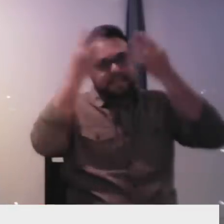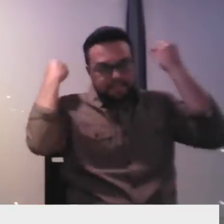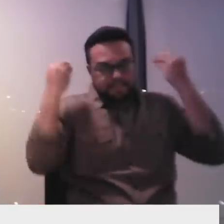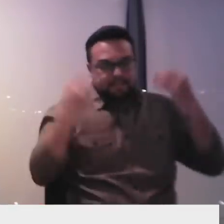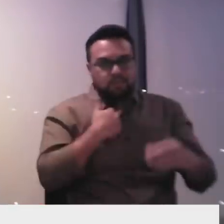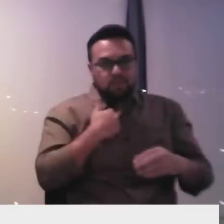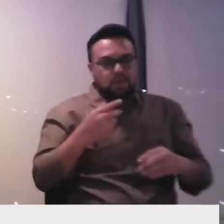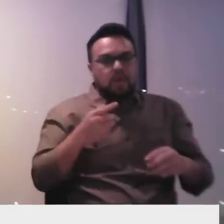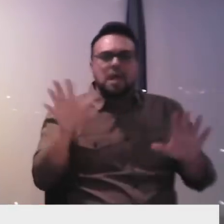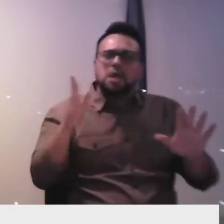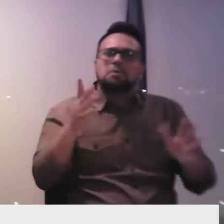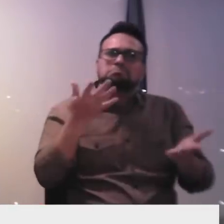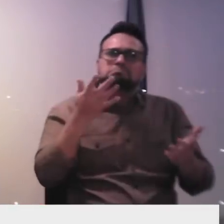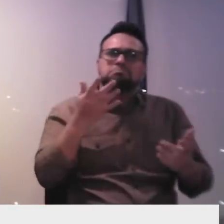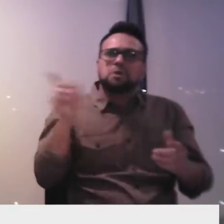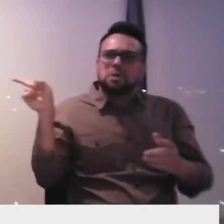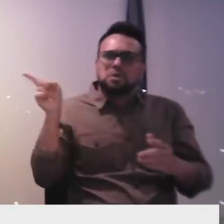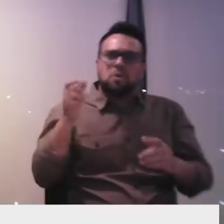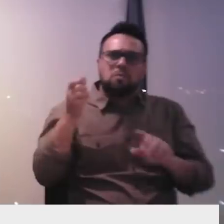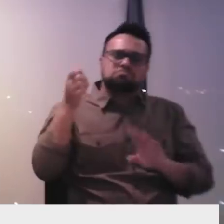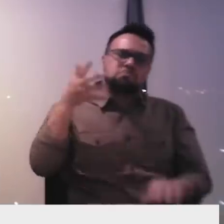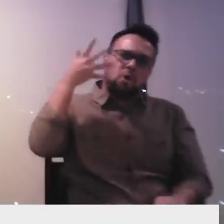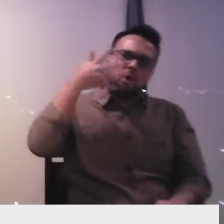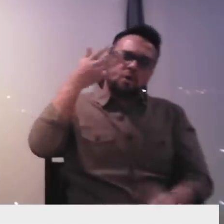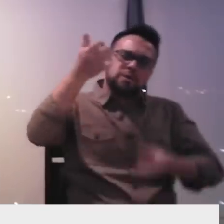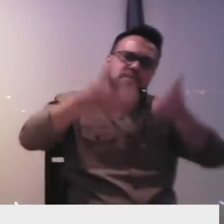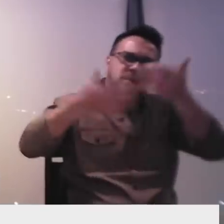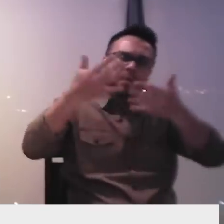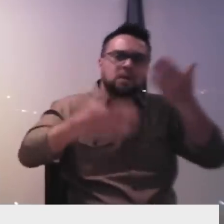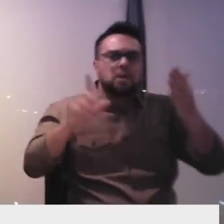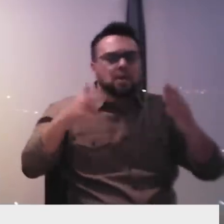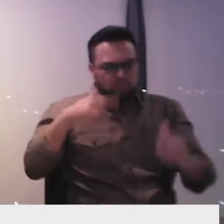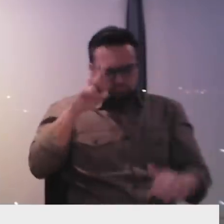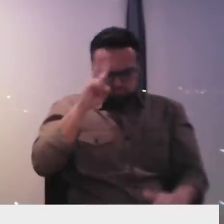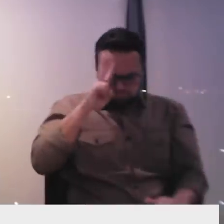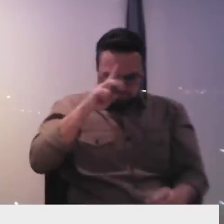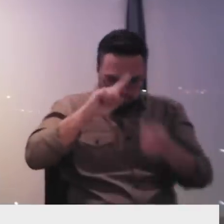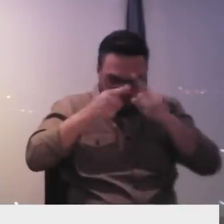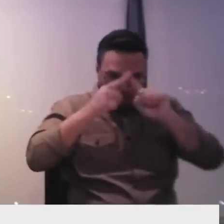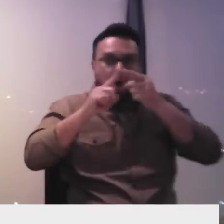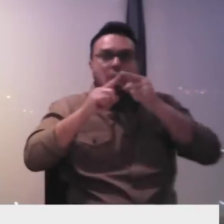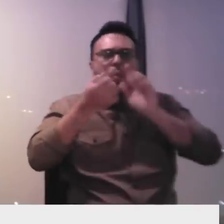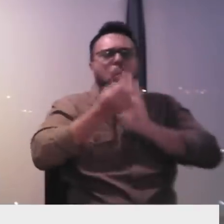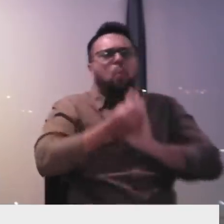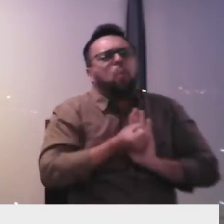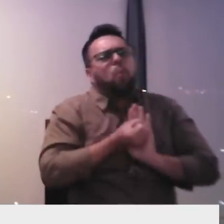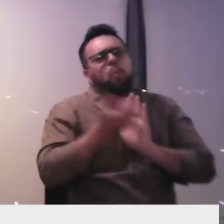E o que eu estava reparando aqui das palavras do senhor é quantas coisas, e isso está sendo materializado nos